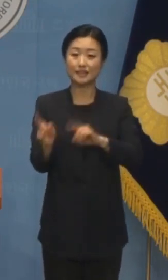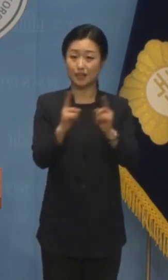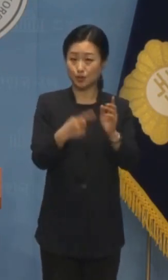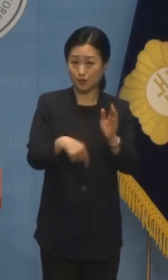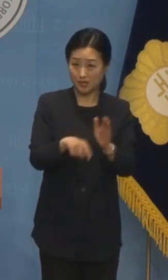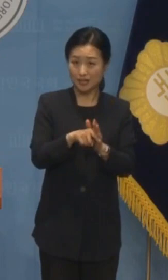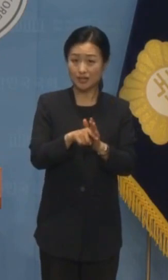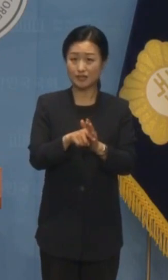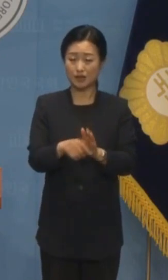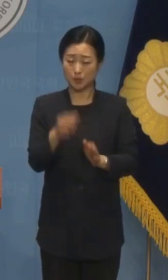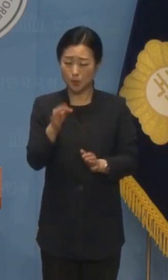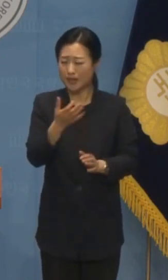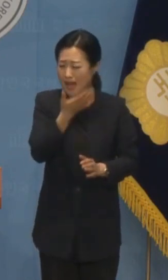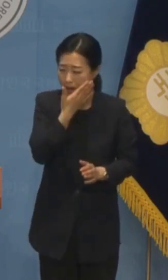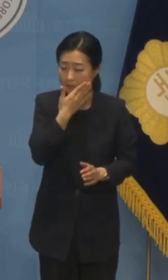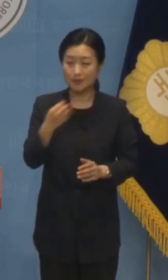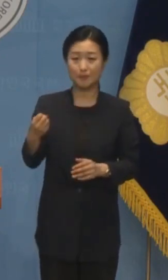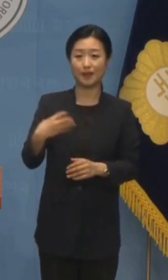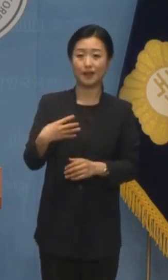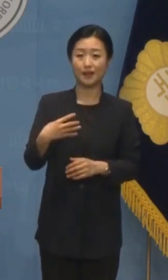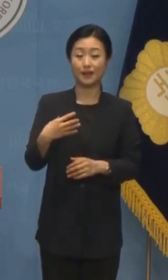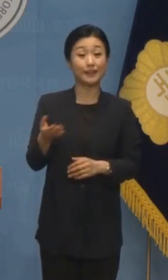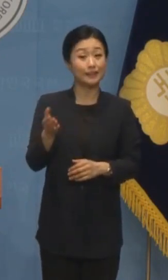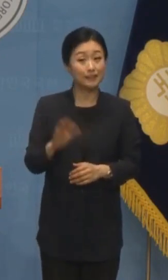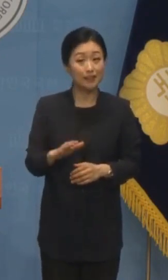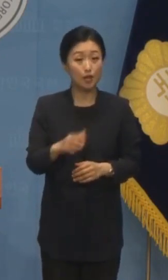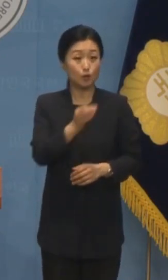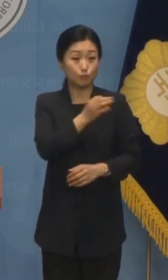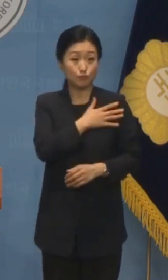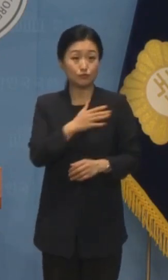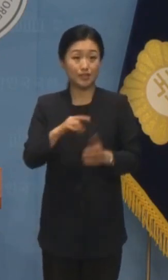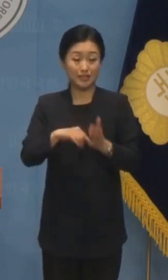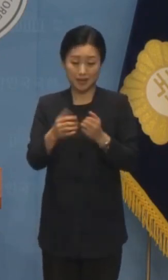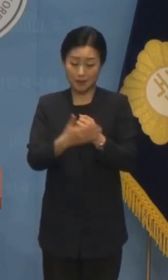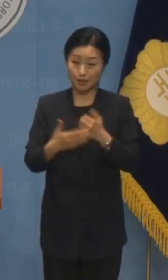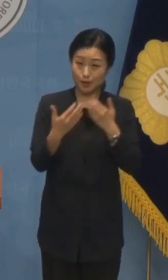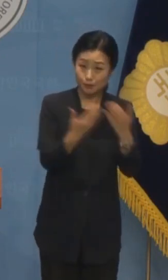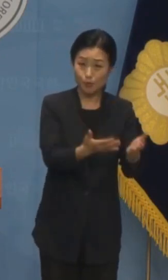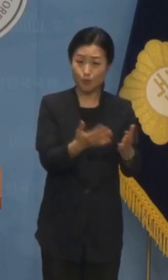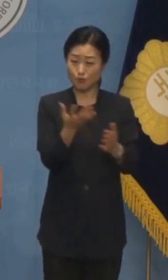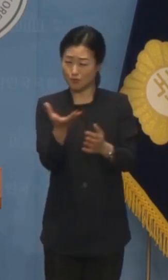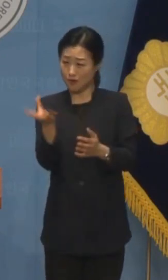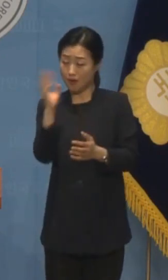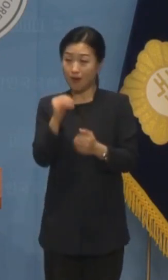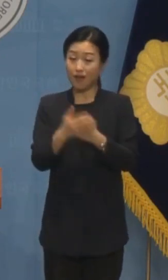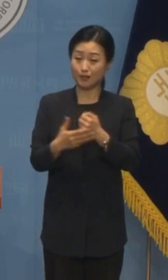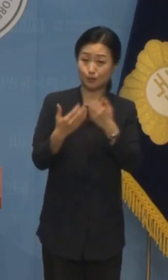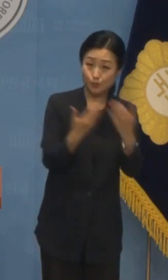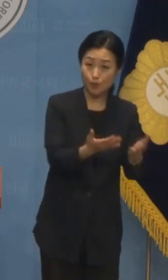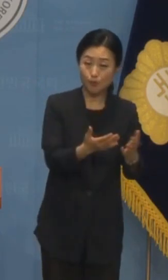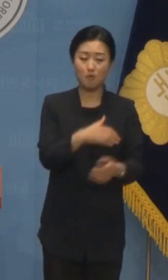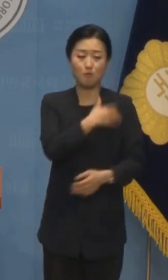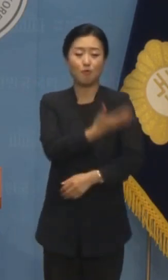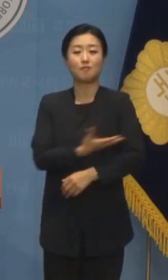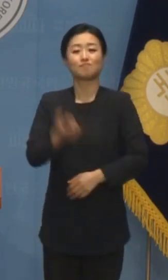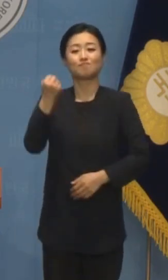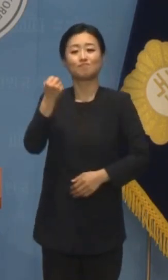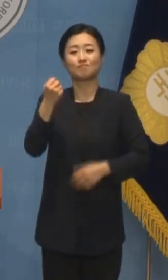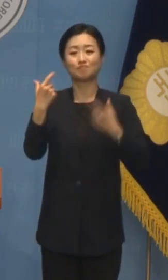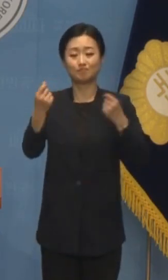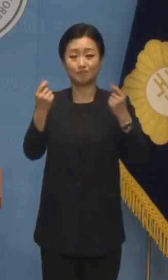방안에는 단 한 푼도 아깝다고 이야기합니다. 그리고 부자들에게 가는 수십억과 수억의 혜택은 정당한 권리라고